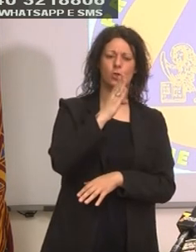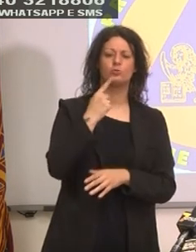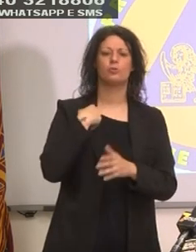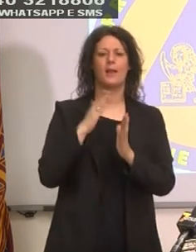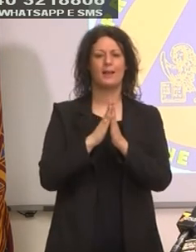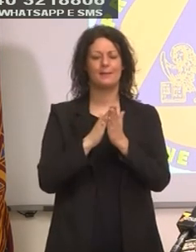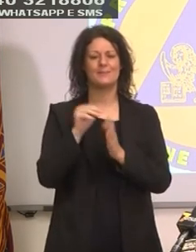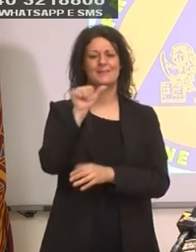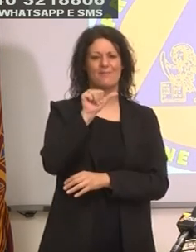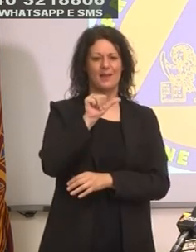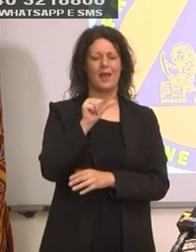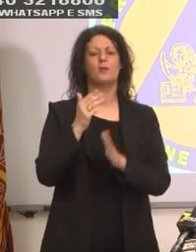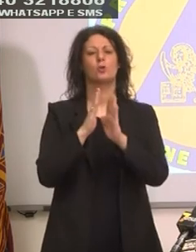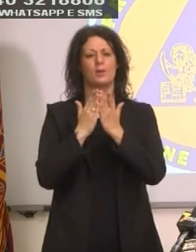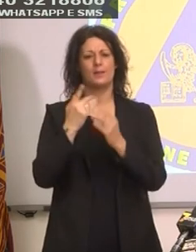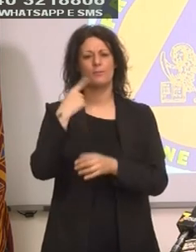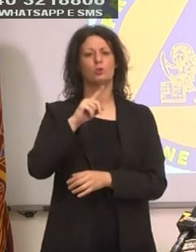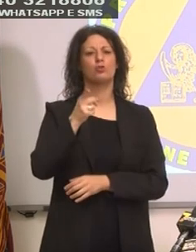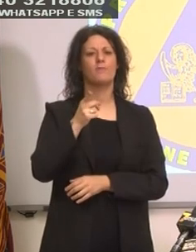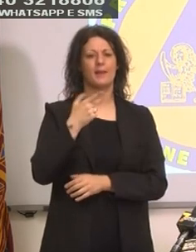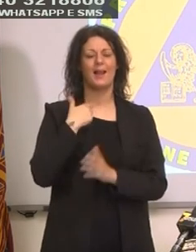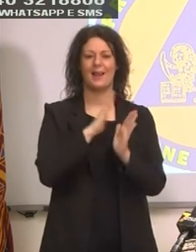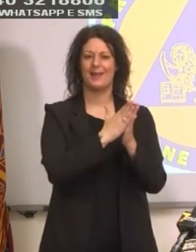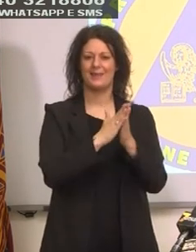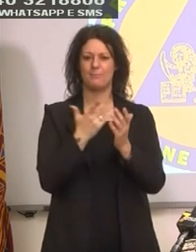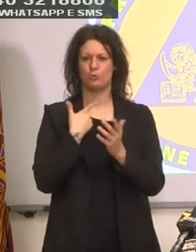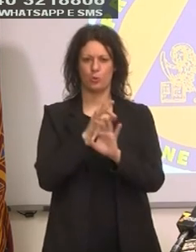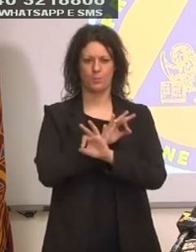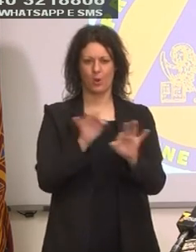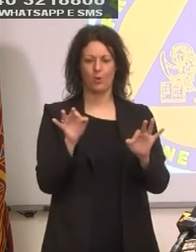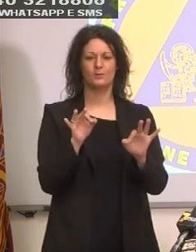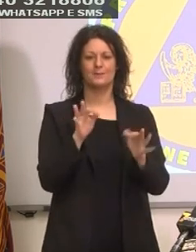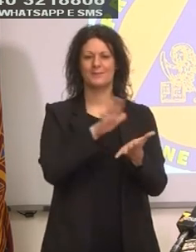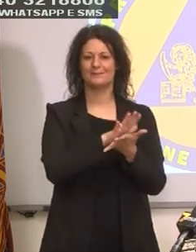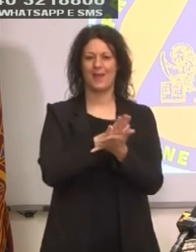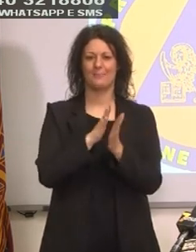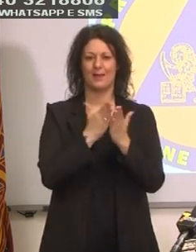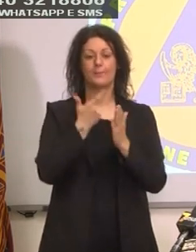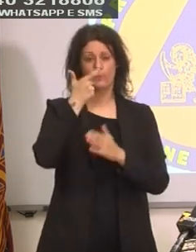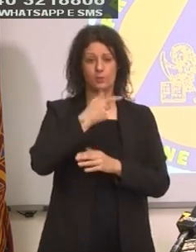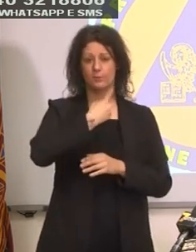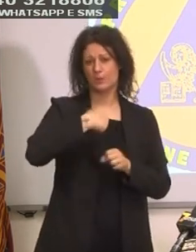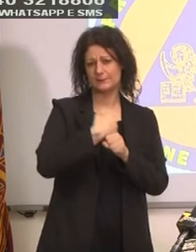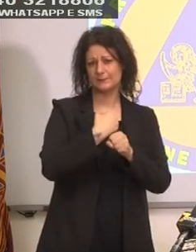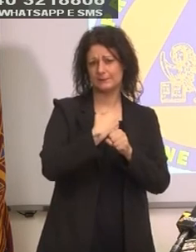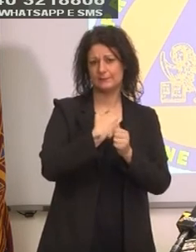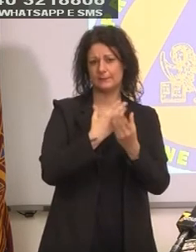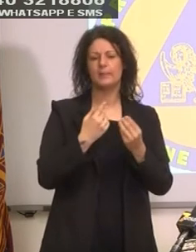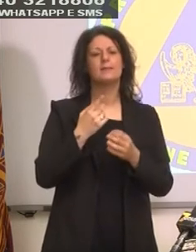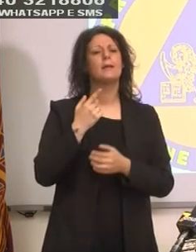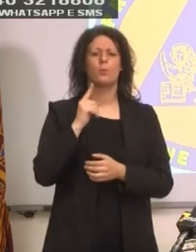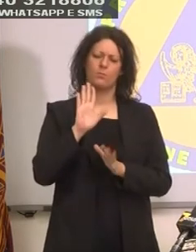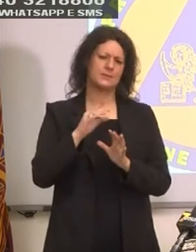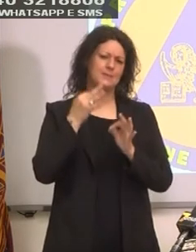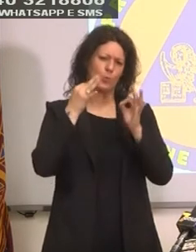del professor Giovannardi, e quindi sono tutti in produzione proprio perché abbiamo fatto un sacco di lavoro. L'autonomia la porteremo a casa, guardate,